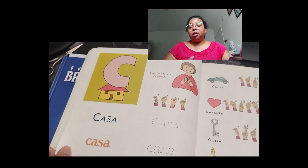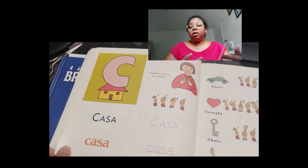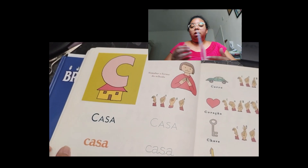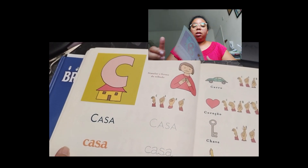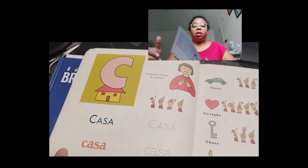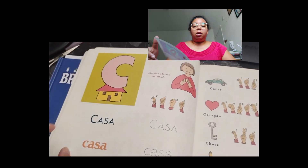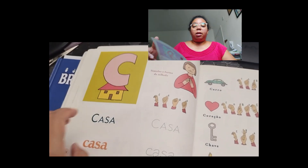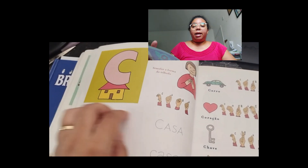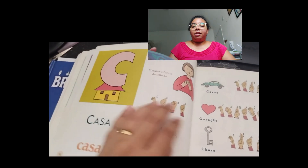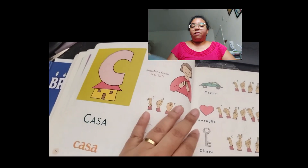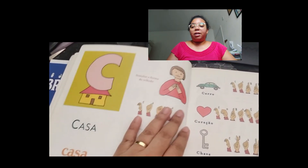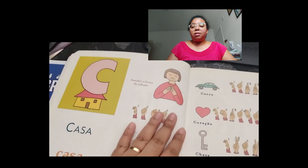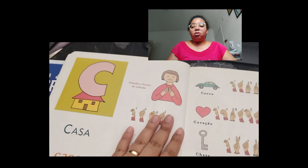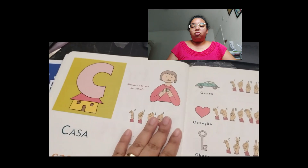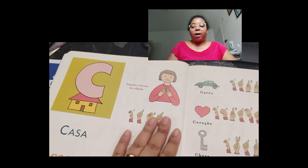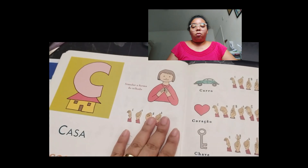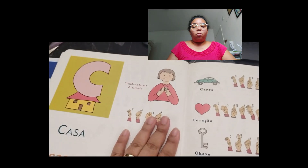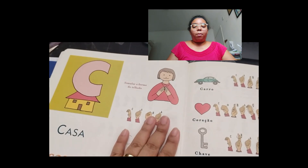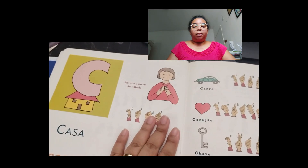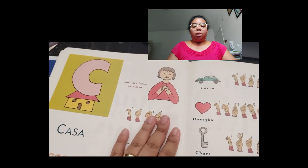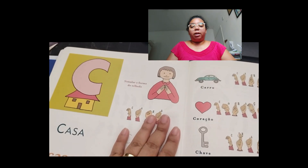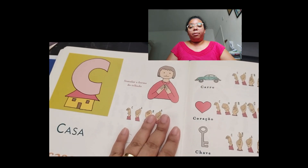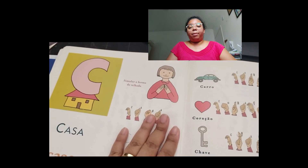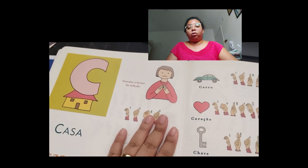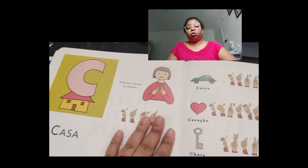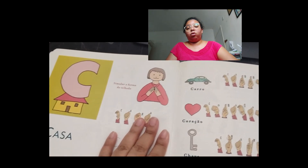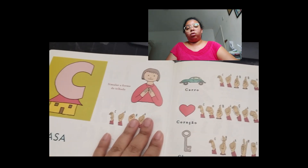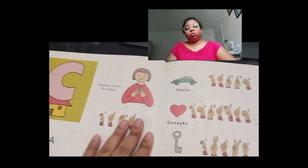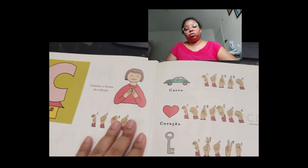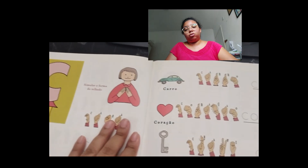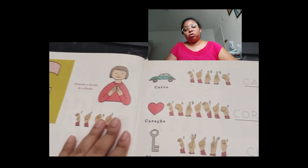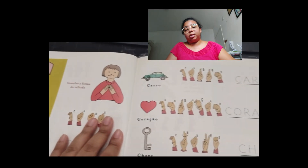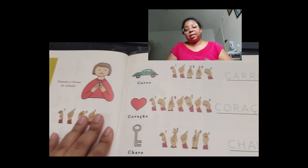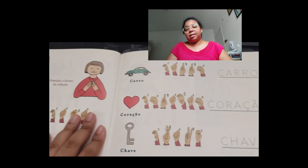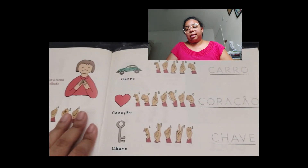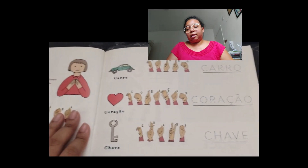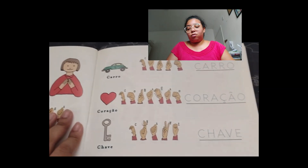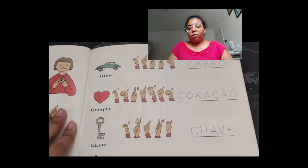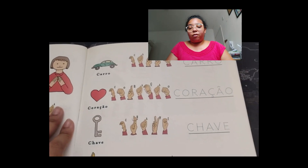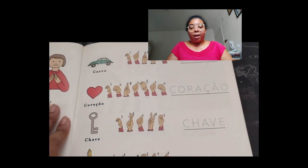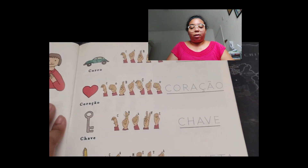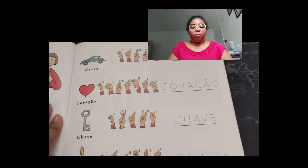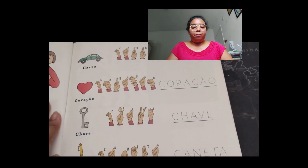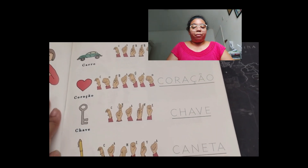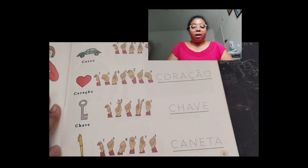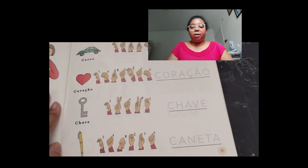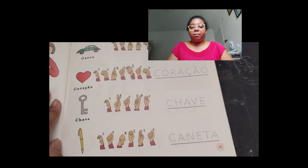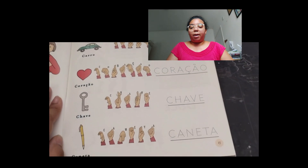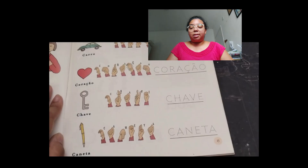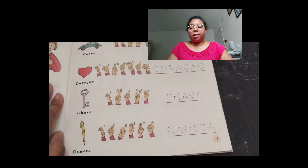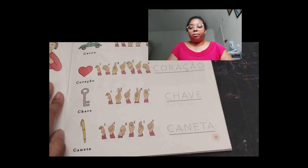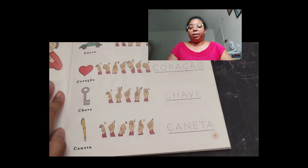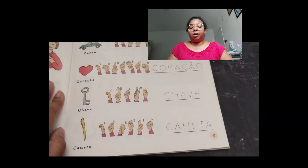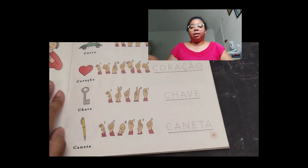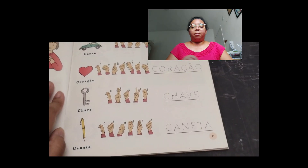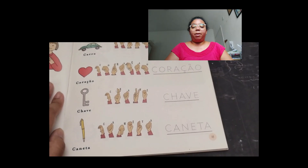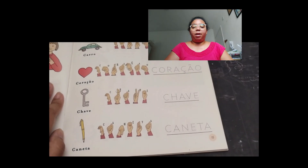E ele faz isso, é o padrão dele para todas as letras do alfabeto. Ele passa aí pela letra B,